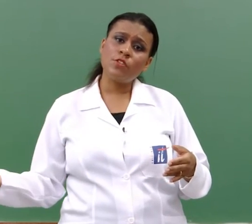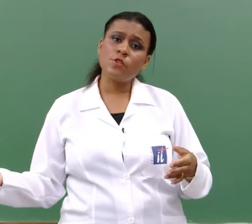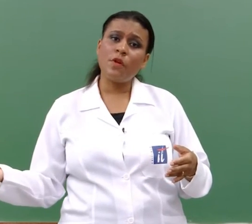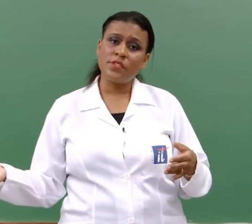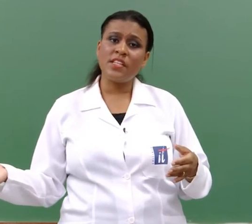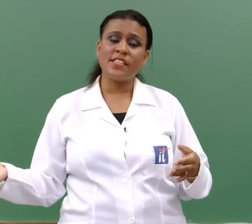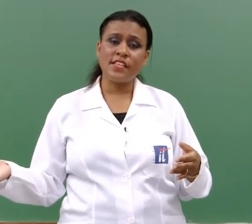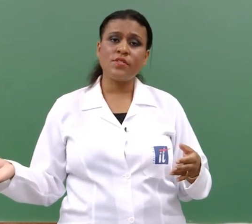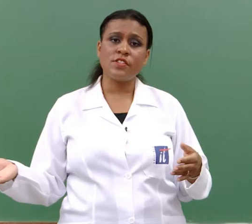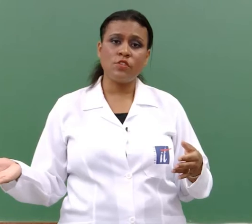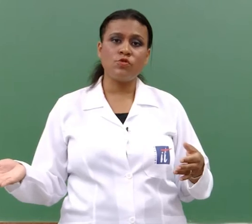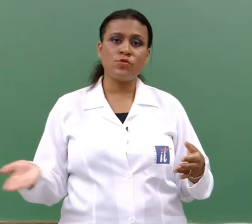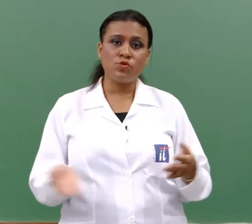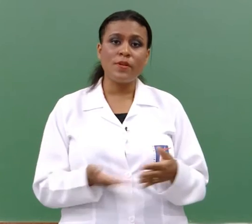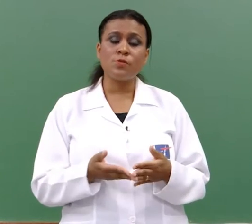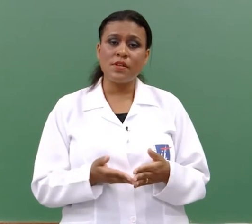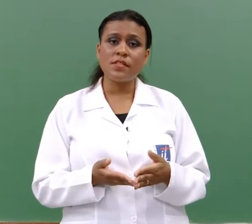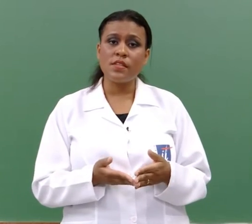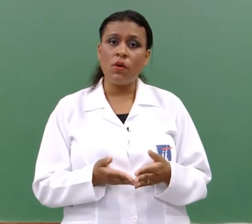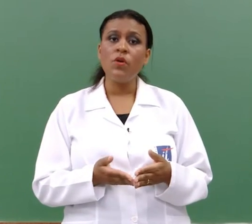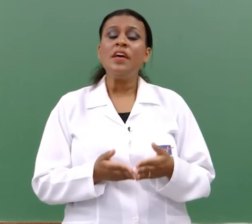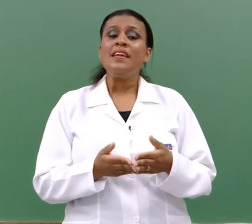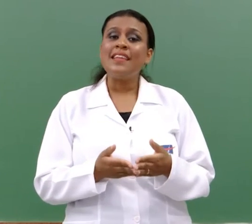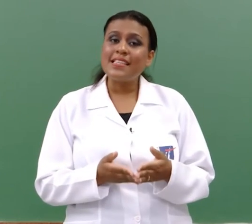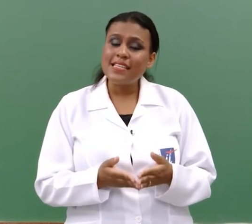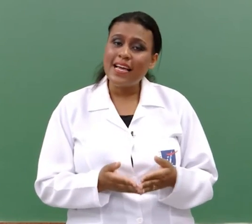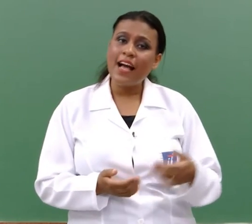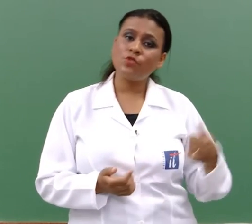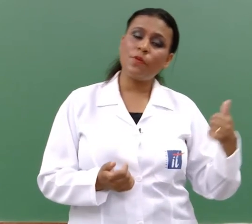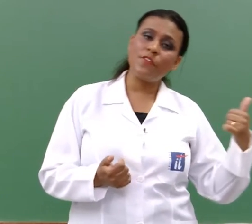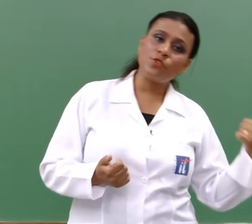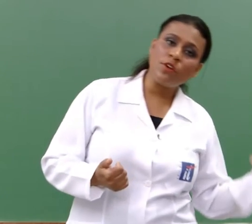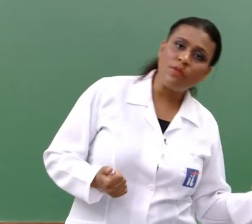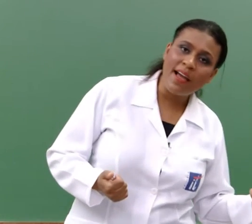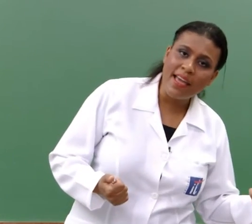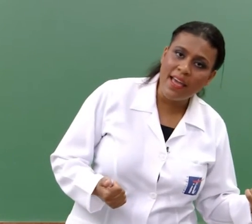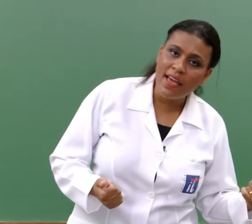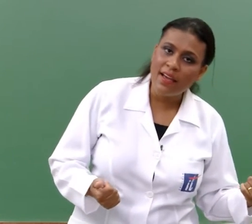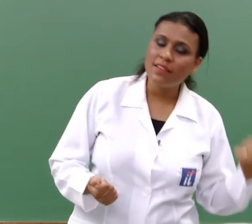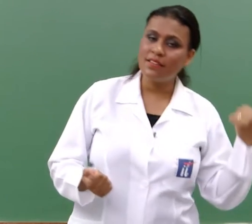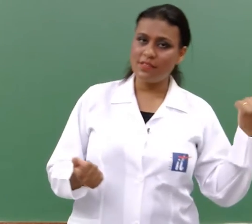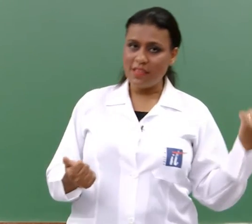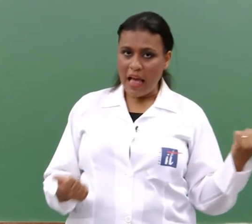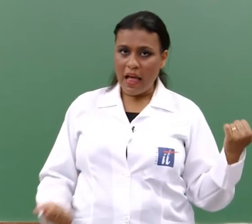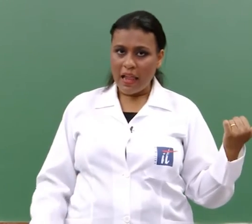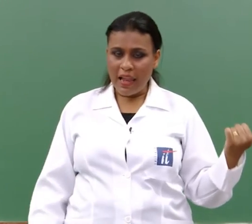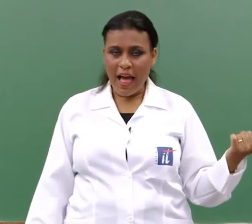os profissionais que estão à sua disposição. Nesse caso, o professor do AE, que está